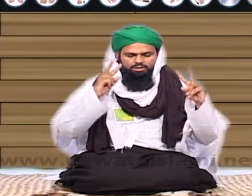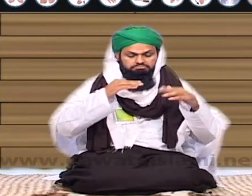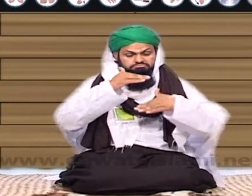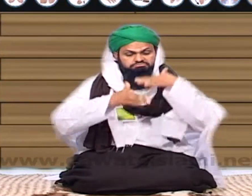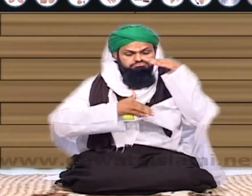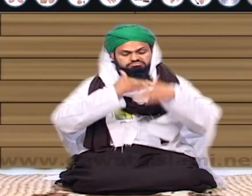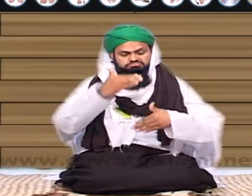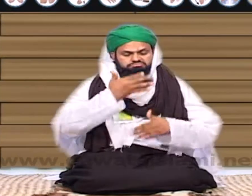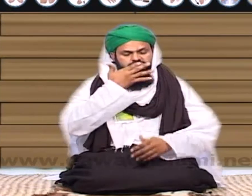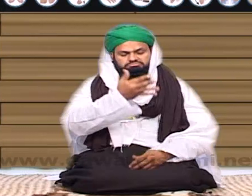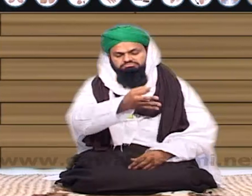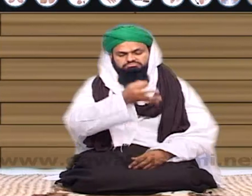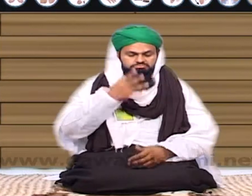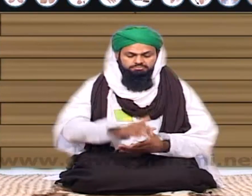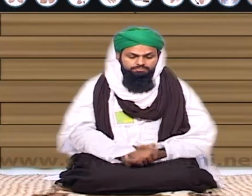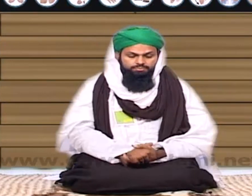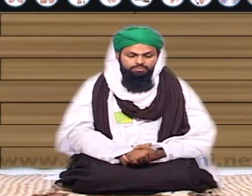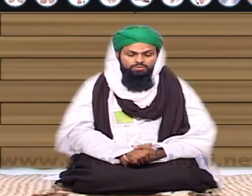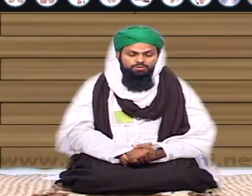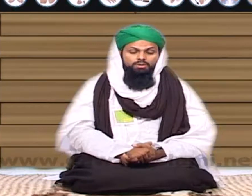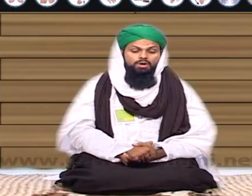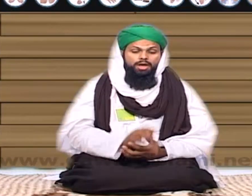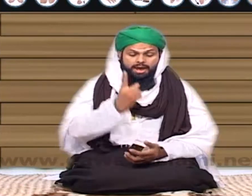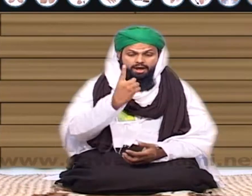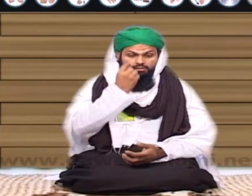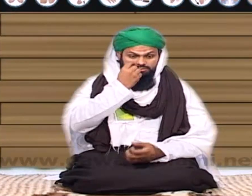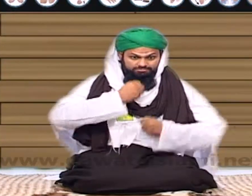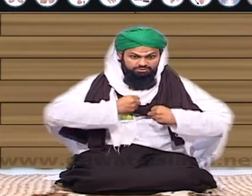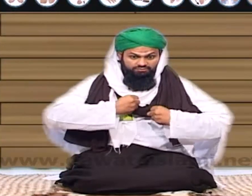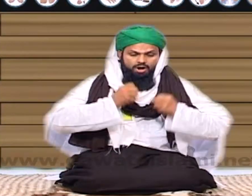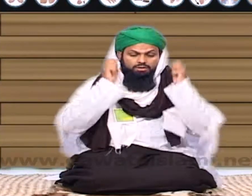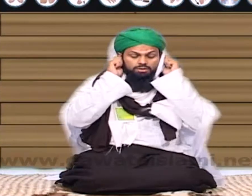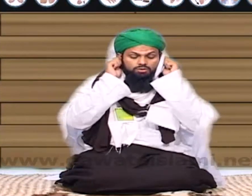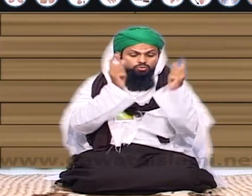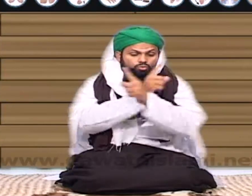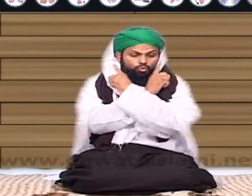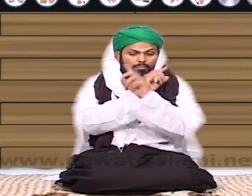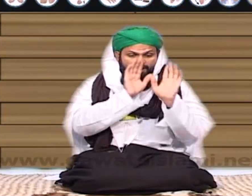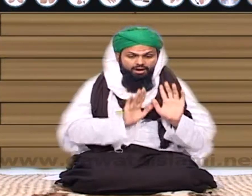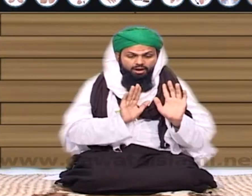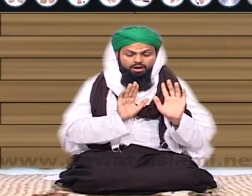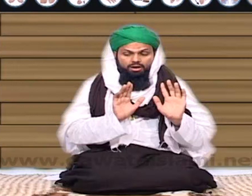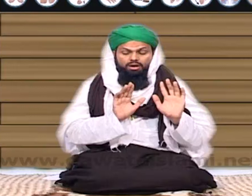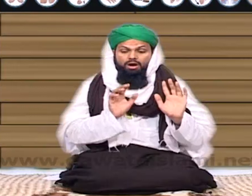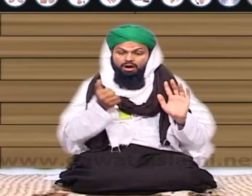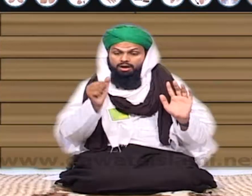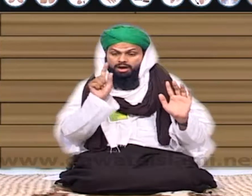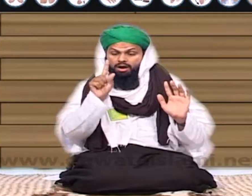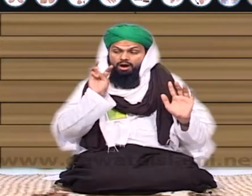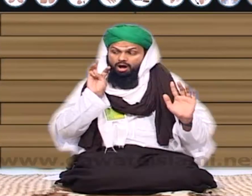مرتبہ بہت بڑا، ایک جوان کی توبہ ہے وہ 1000 بوڑھوں کی توبہ پر فوقیت رکھتی ہے۔